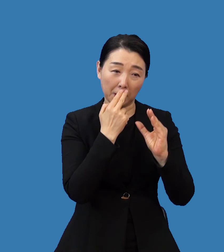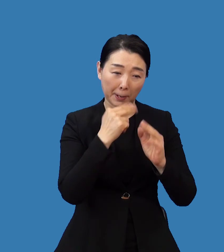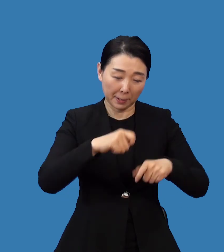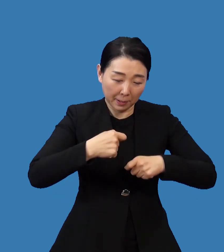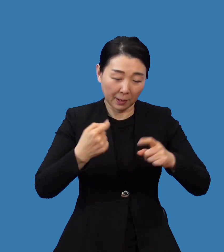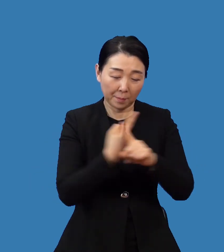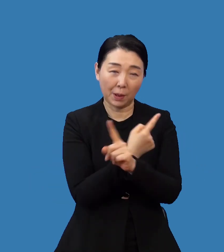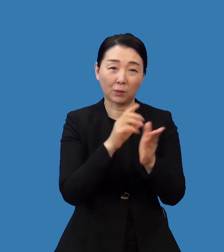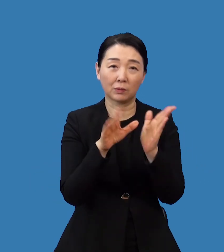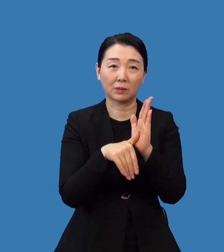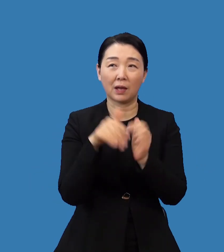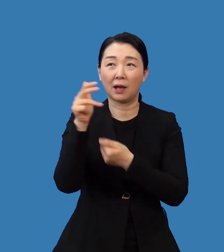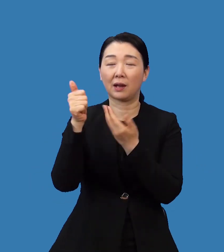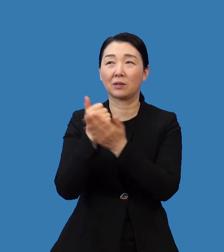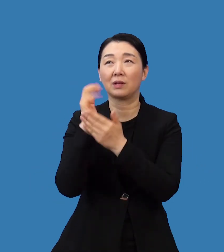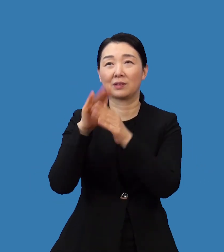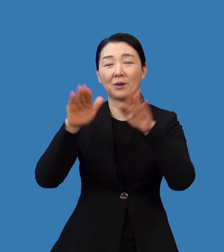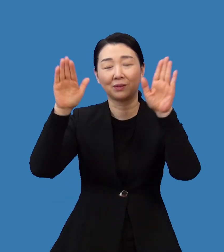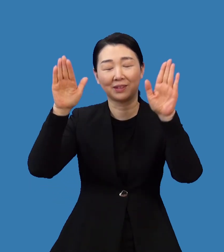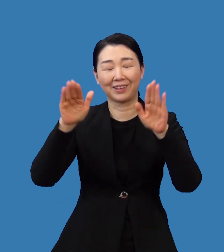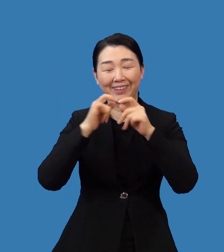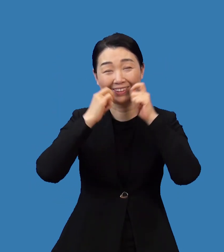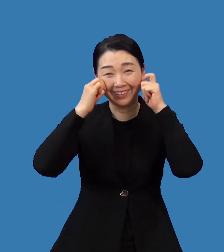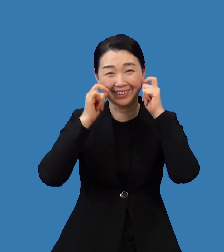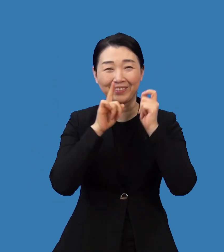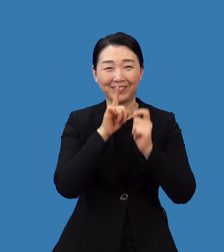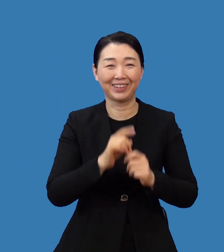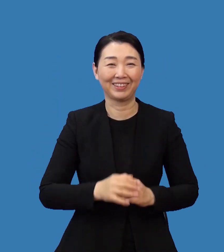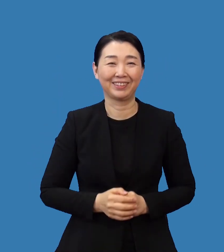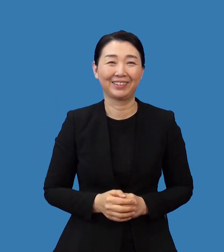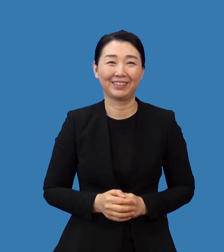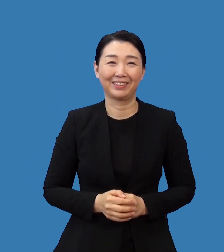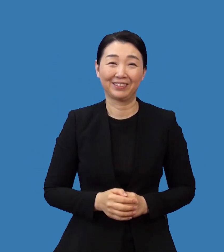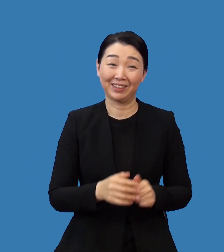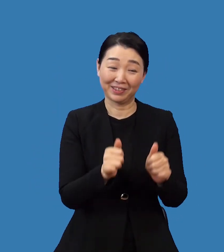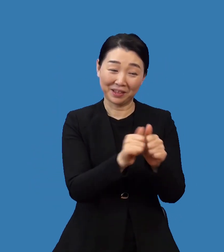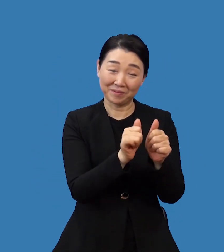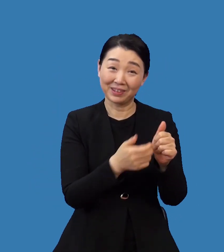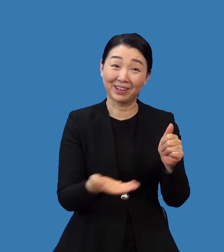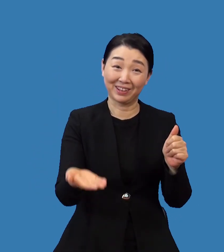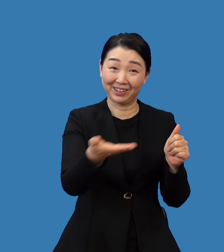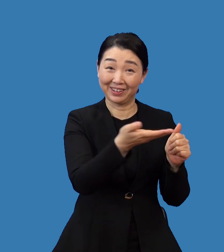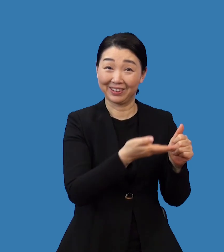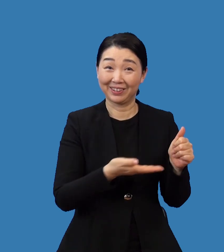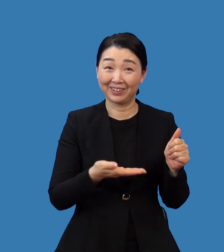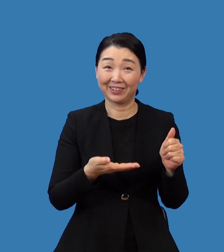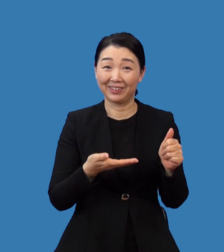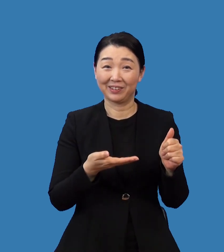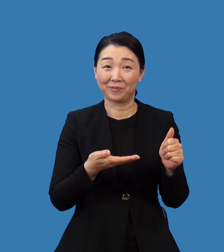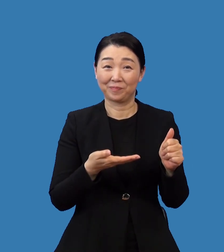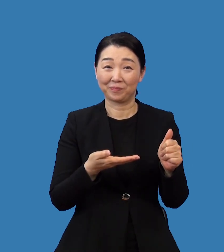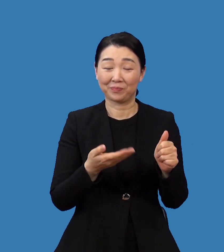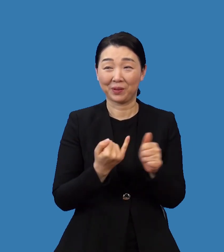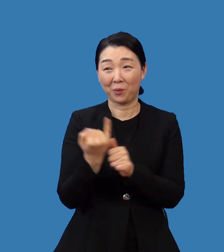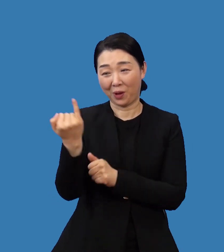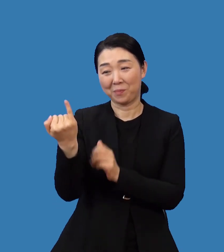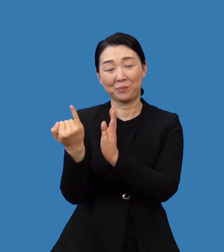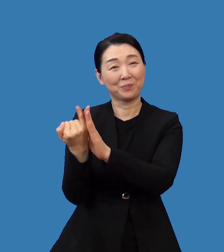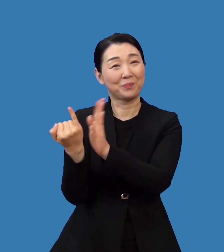하나님과 천사들은 미소를 짓는다. 네, 우리 남자들이 우리 와이프